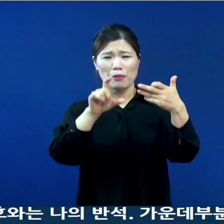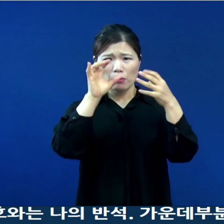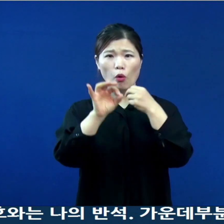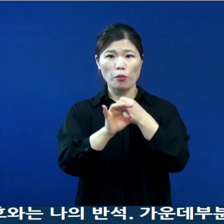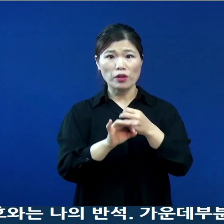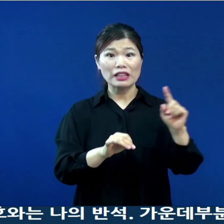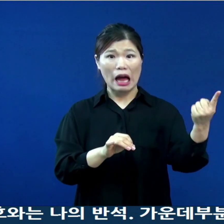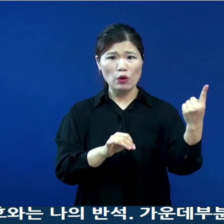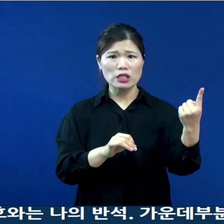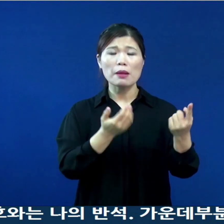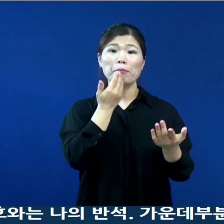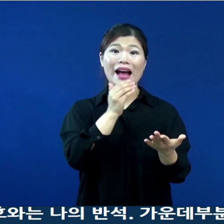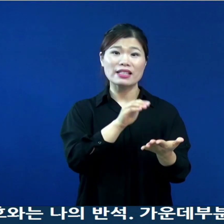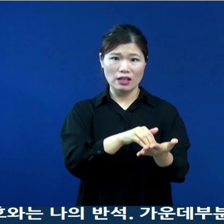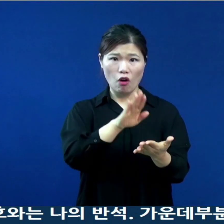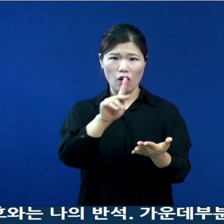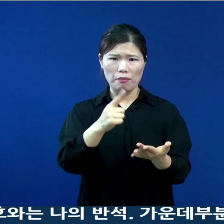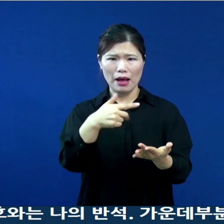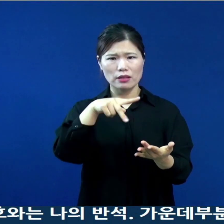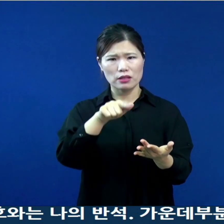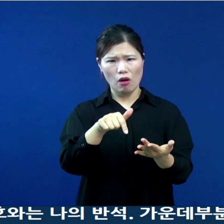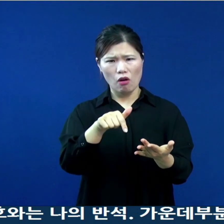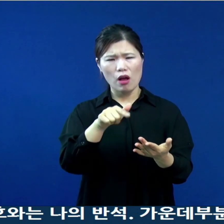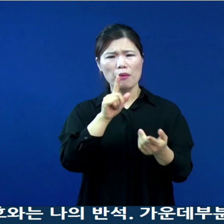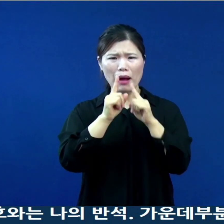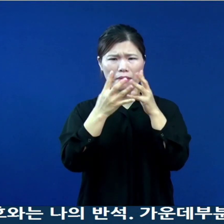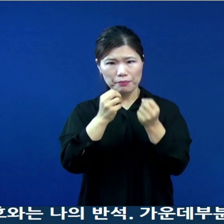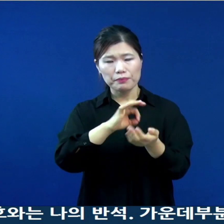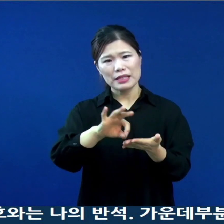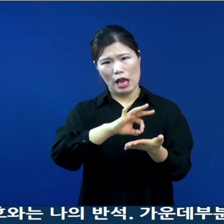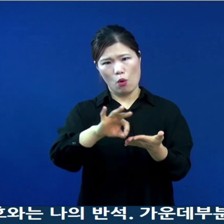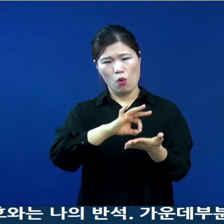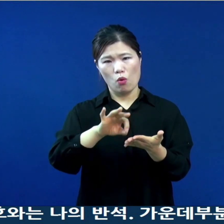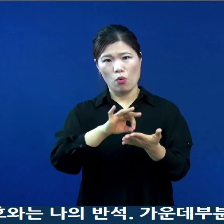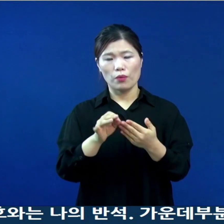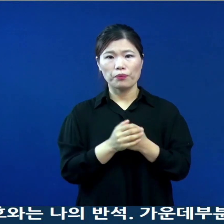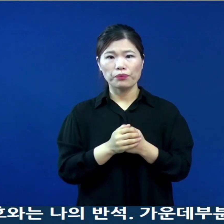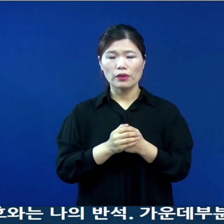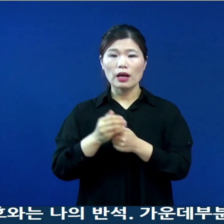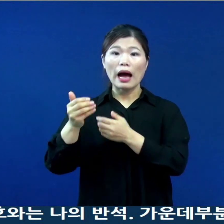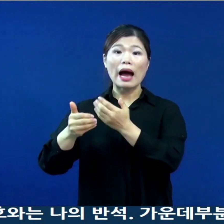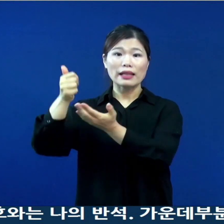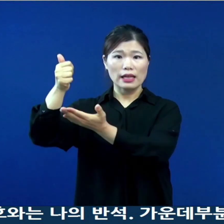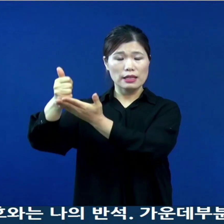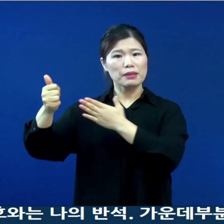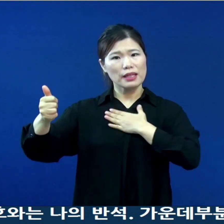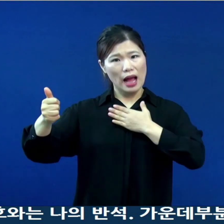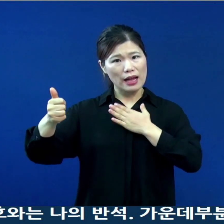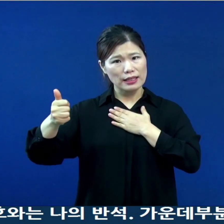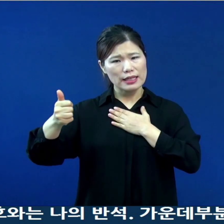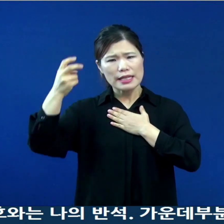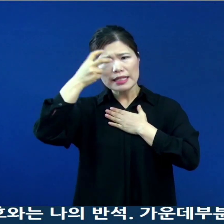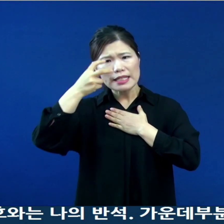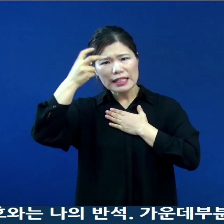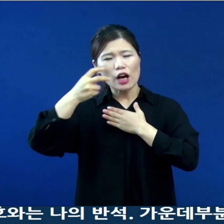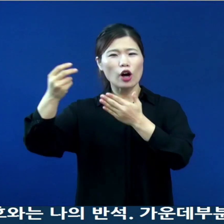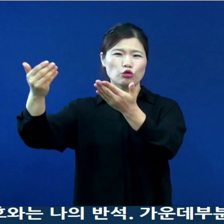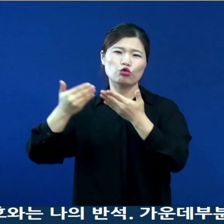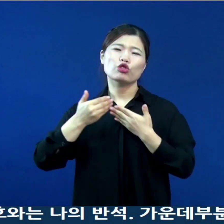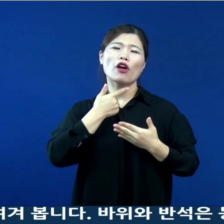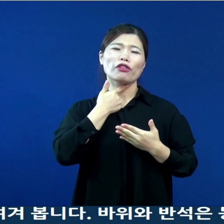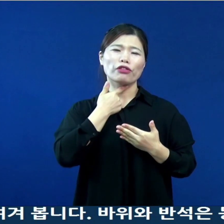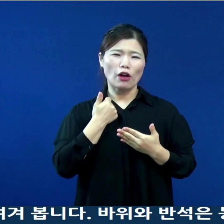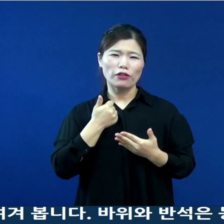표현을 여러 차례 반복해서 사용하고 있습니다. 그러니까 하나님이 나를 지켜주셨던